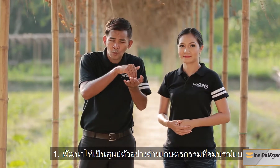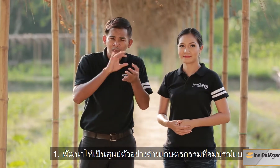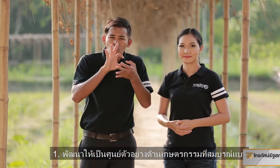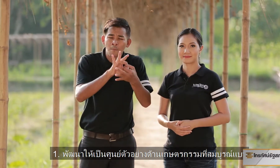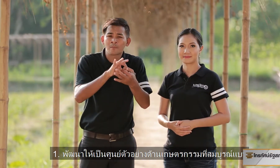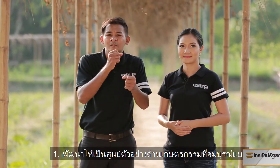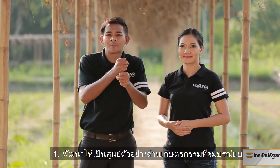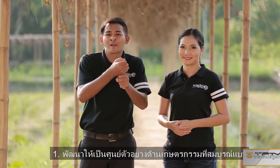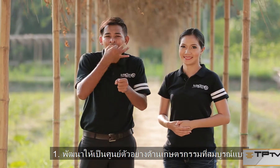กรรมที่สมบูรณ์แบบ